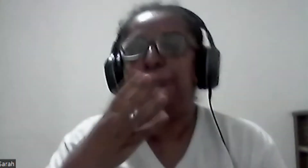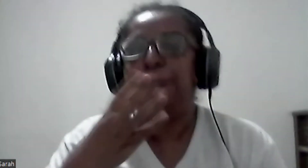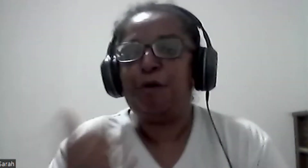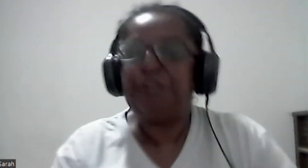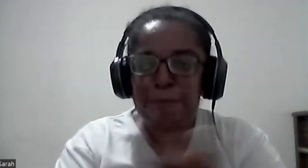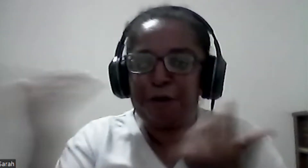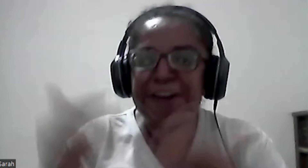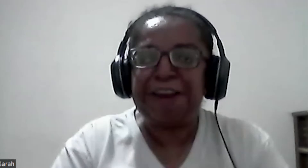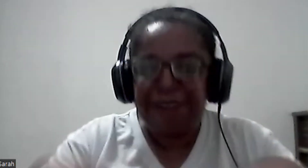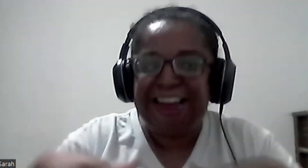ficou. Então bora trabalhar.